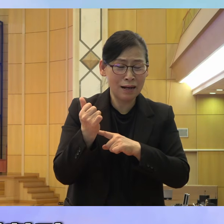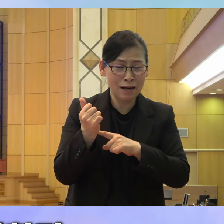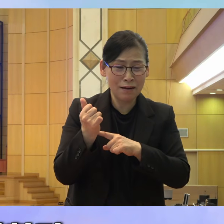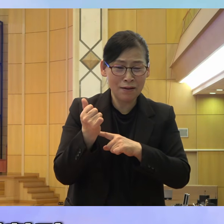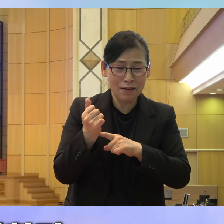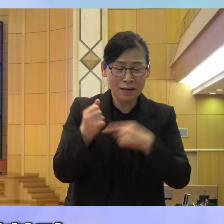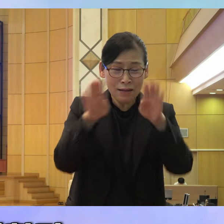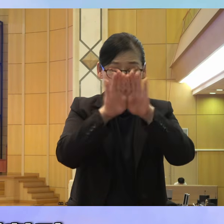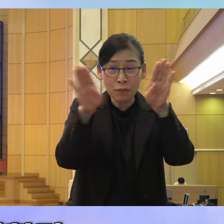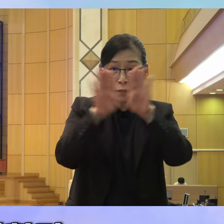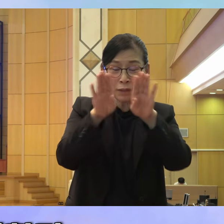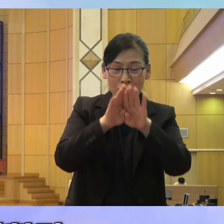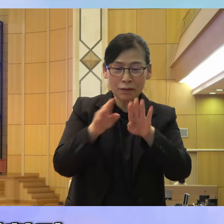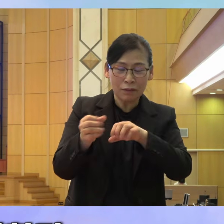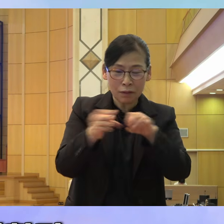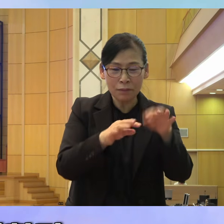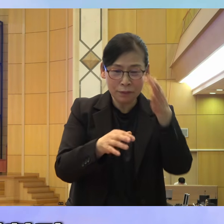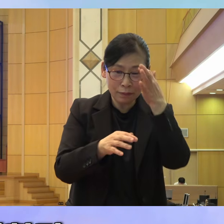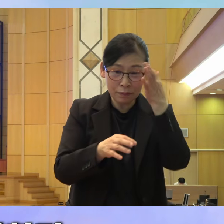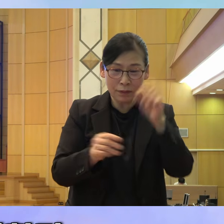대문 앞에서 버려진 채